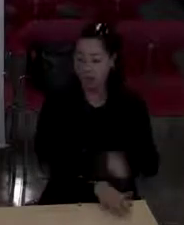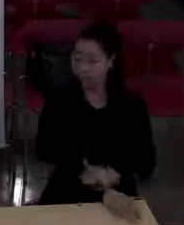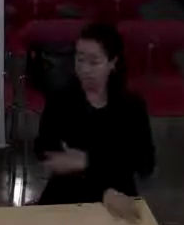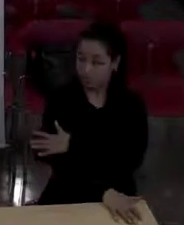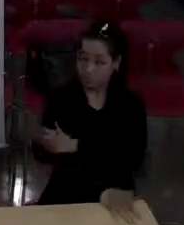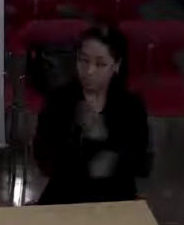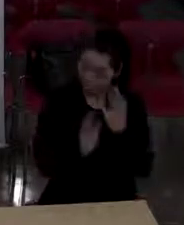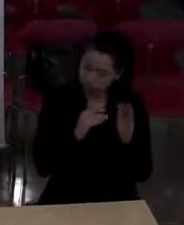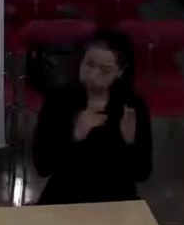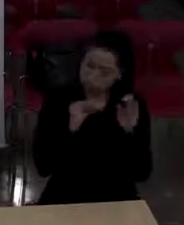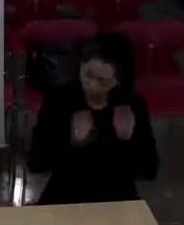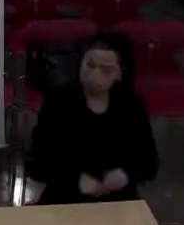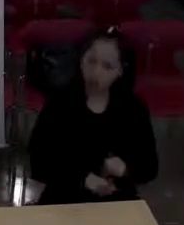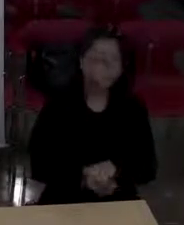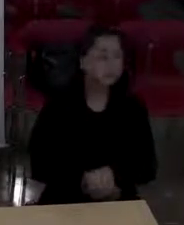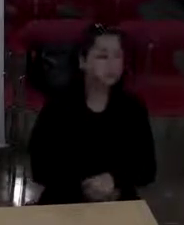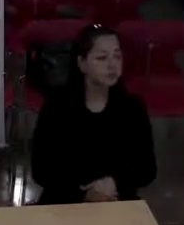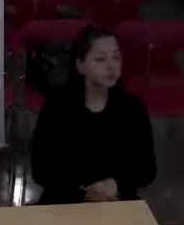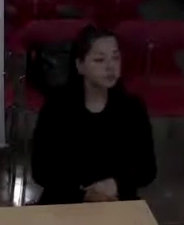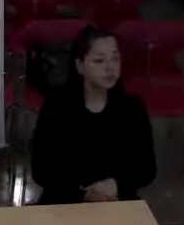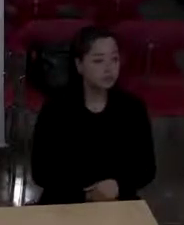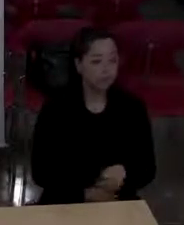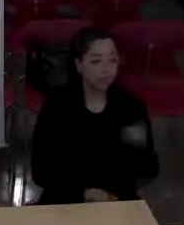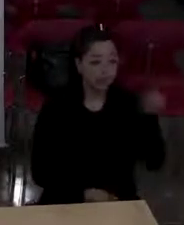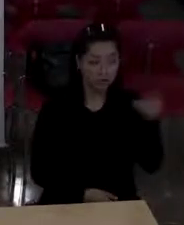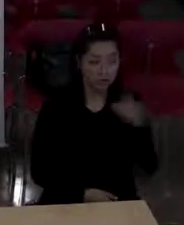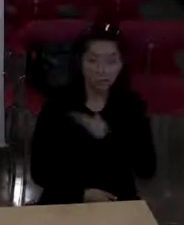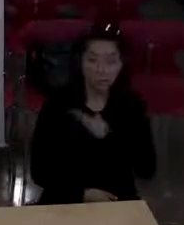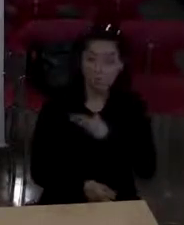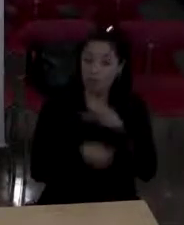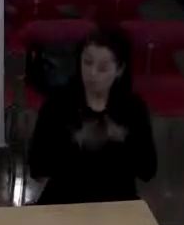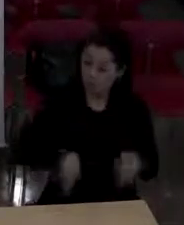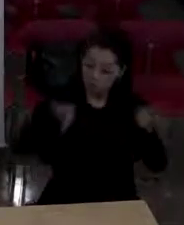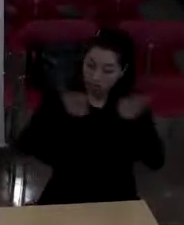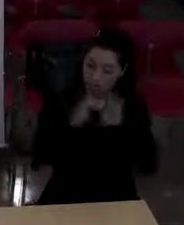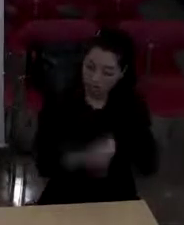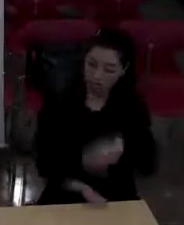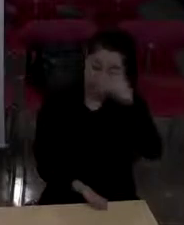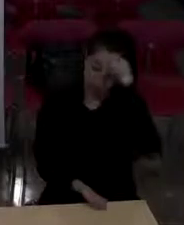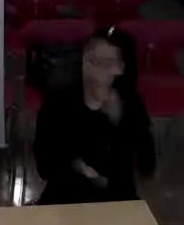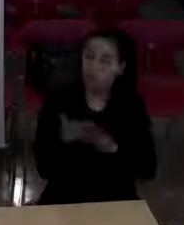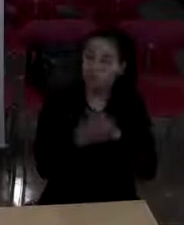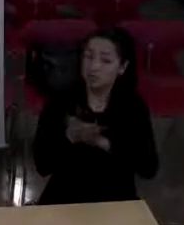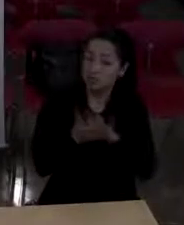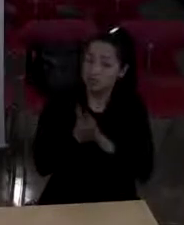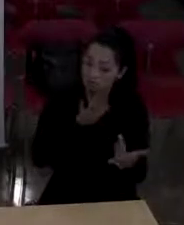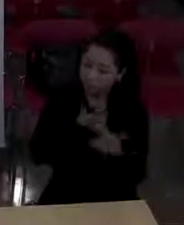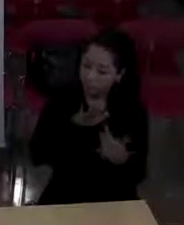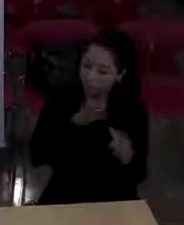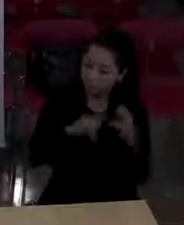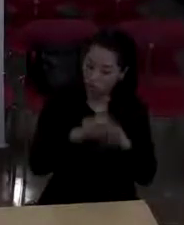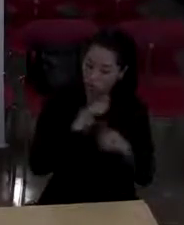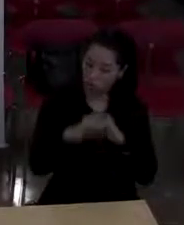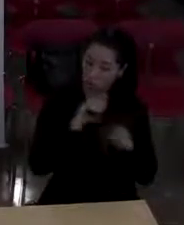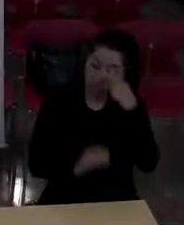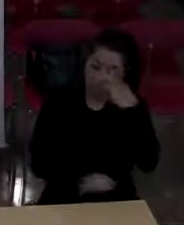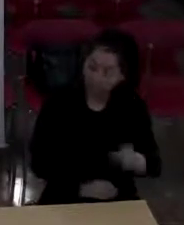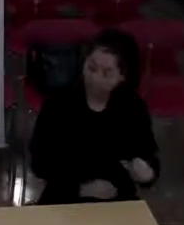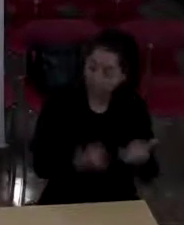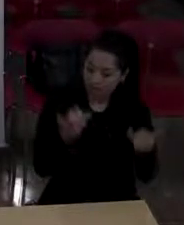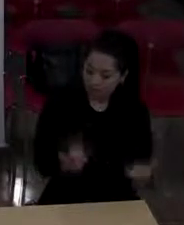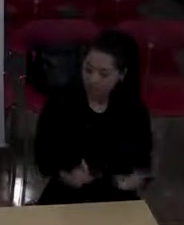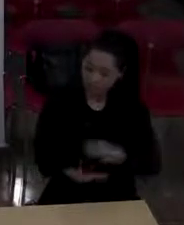mayoría tiene claro por qué se apunta. Bueno, pues eso es una pregunta para mí, es como que me va a ayudar a comunicarme con mi hija, ¿no? Entonces, Así quieren